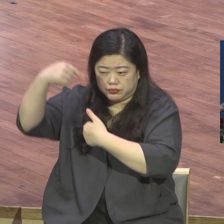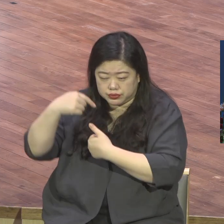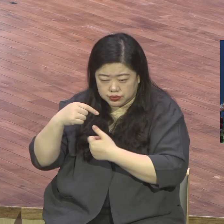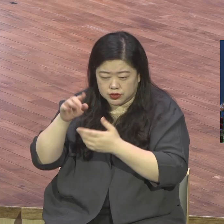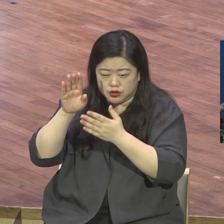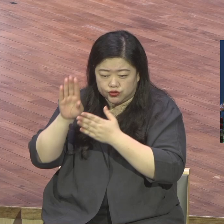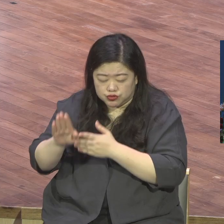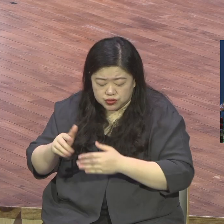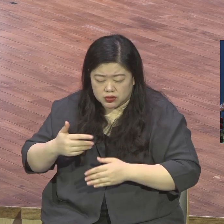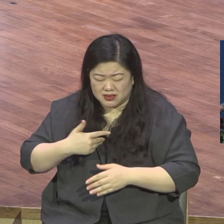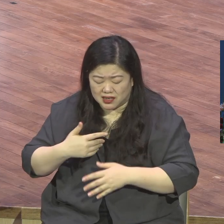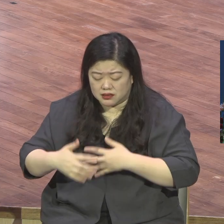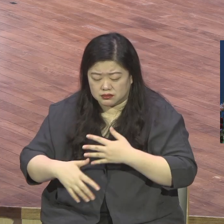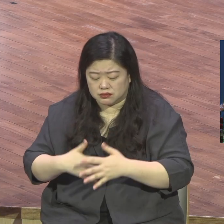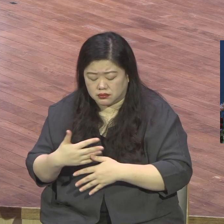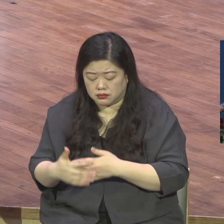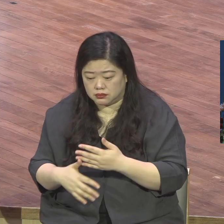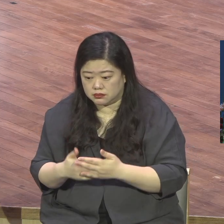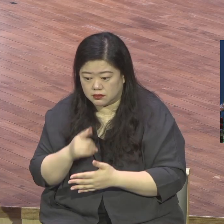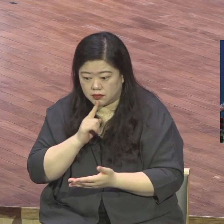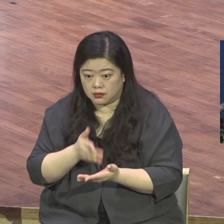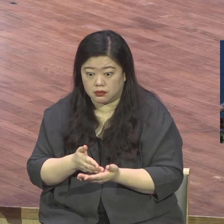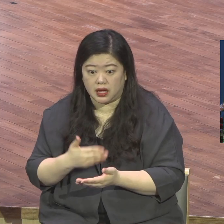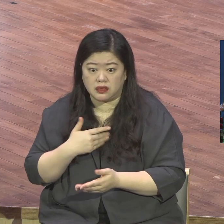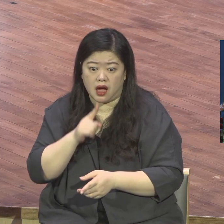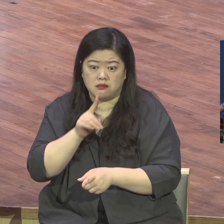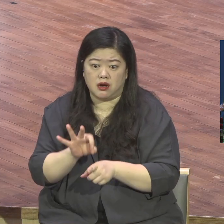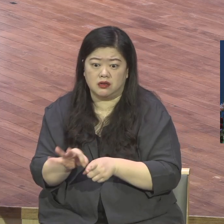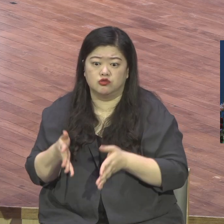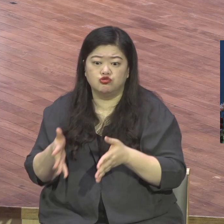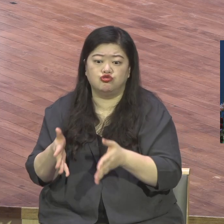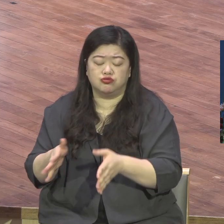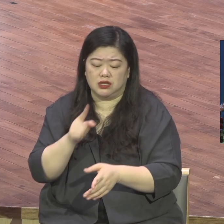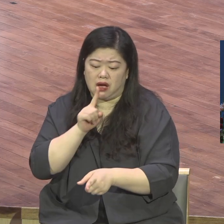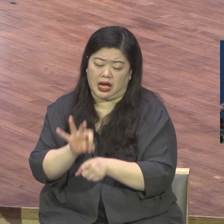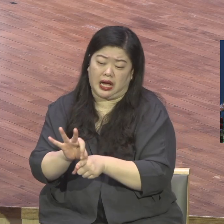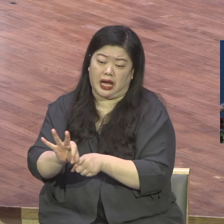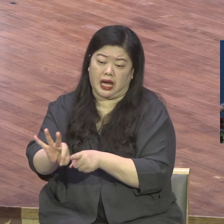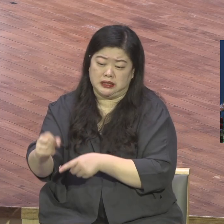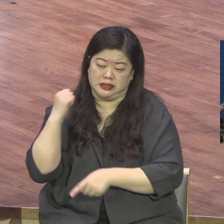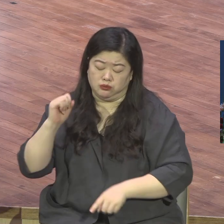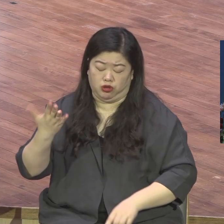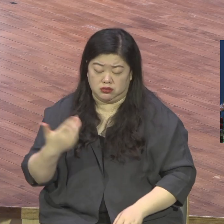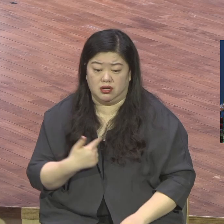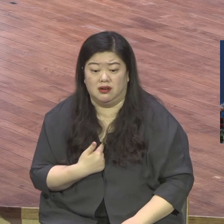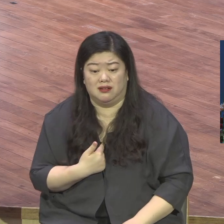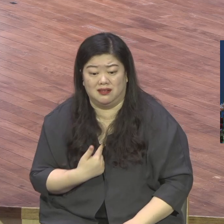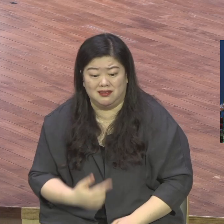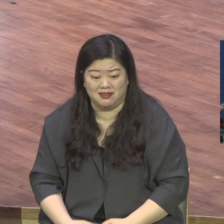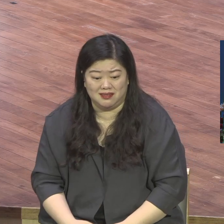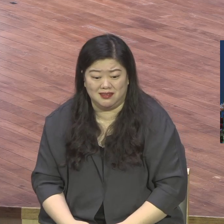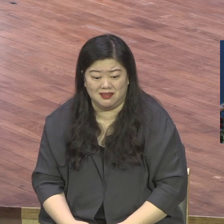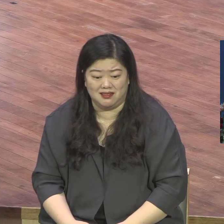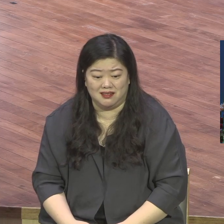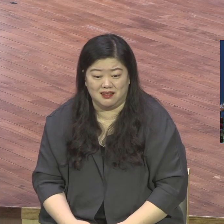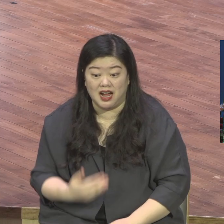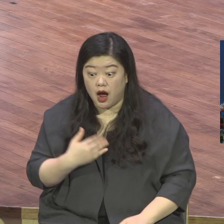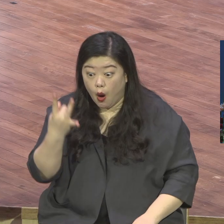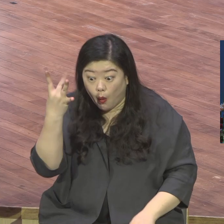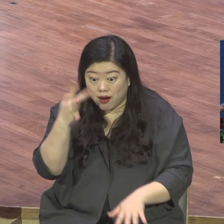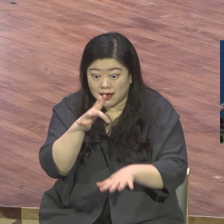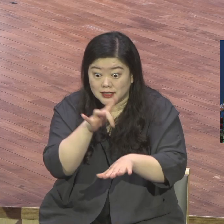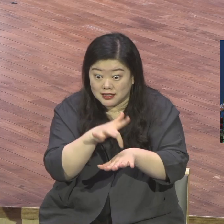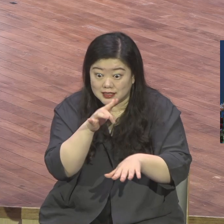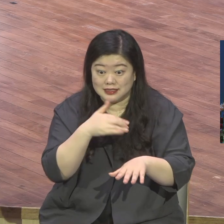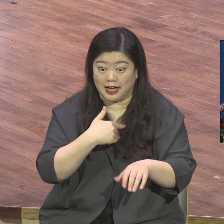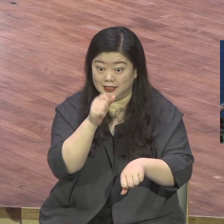있지만은 여러분이 말이죠. 여러분 속에 잠자고 있는 열정이 있다니까요. 지금 아무리 성격이 내성적이고 아무리